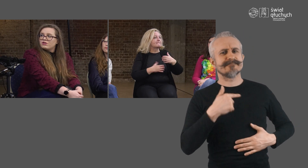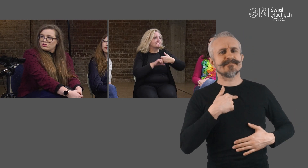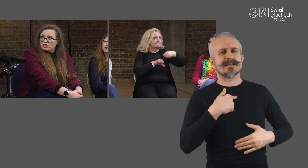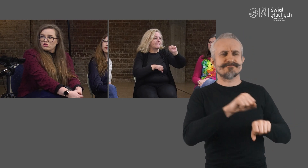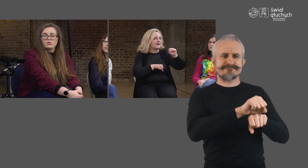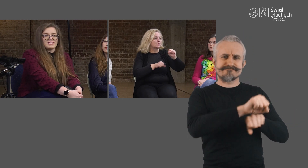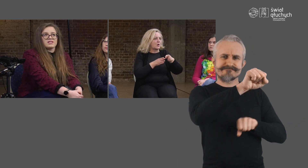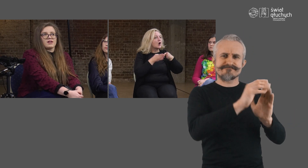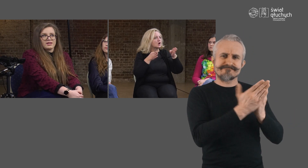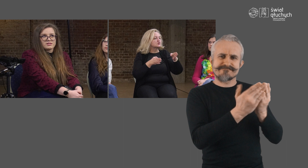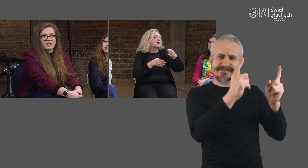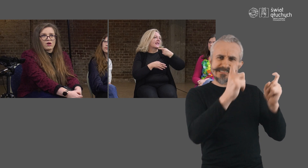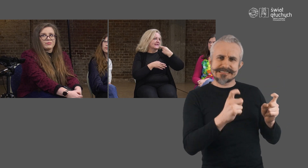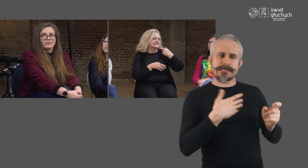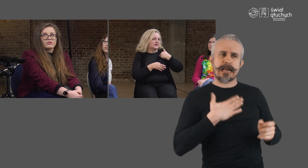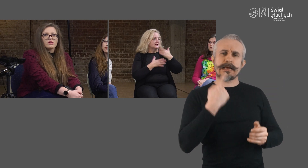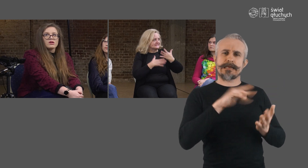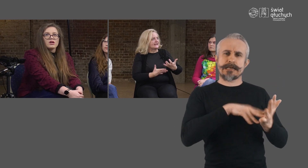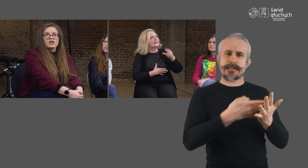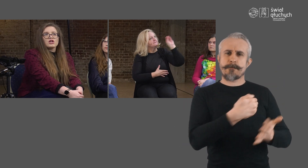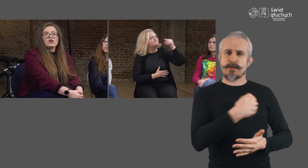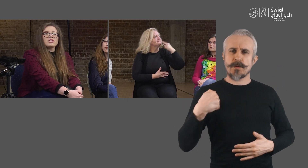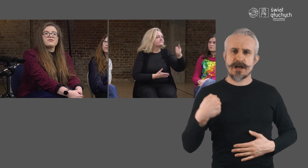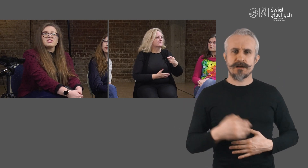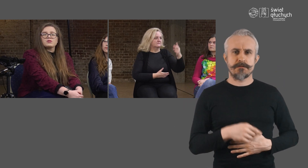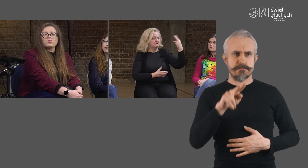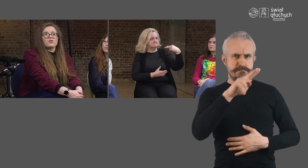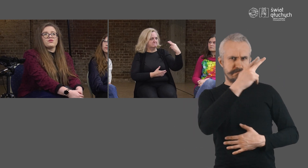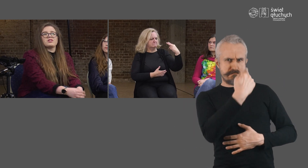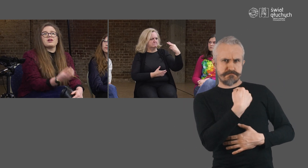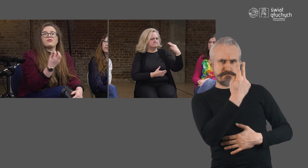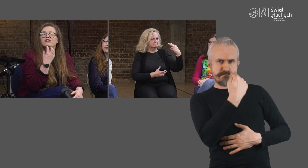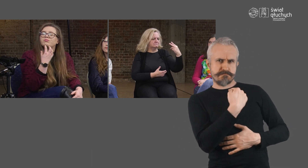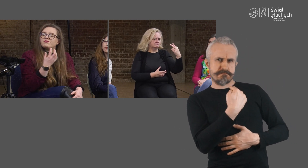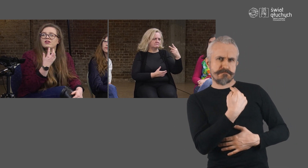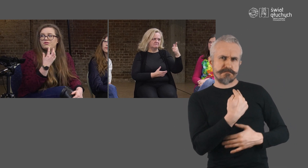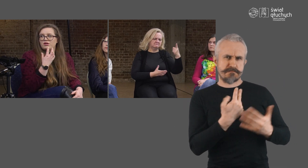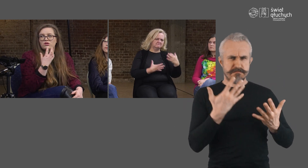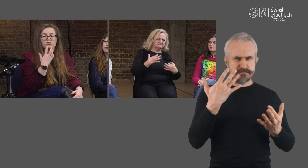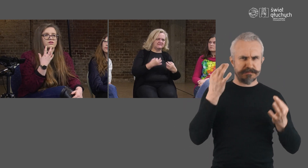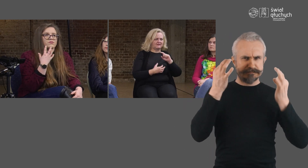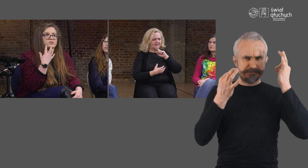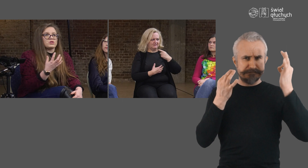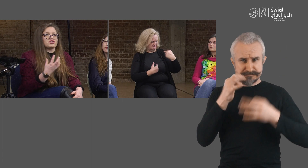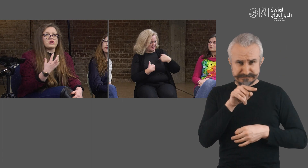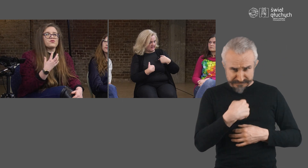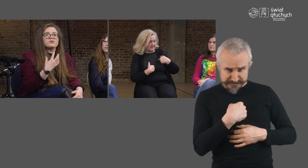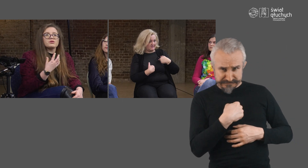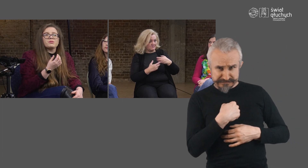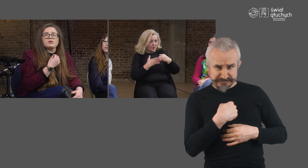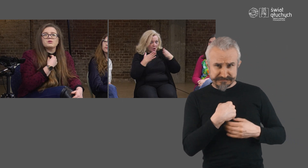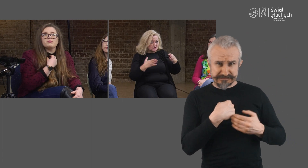maturę rozszerzoną z języka angielskiego. No i on tak widać było takie powątpiewanie w